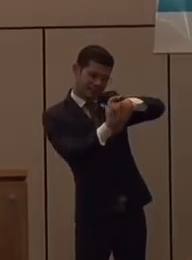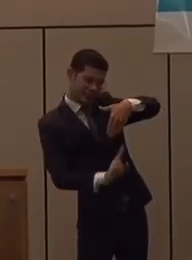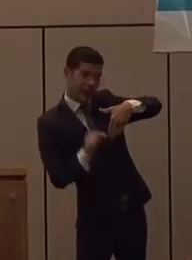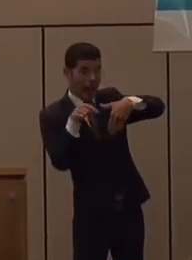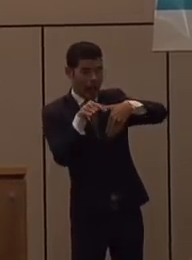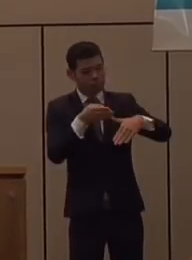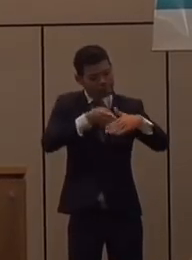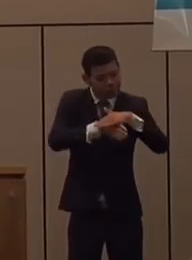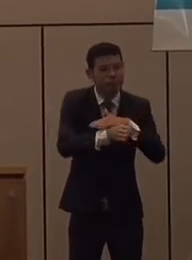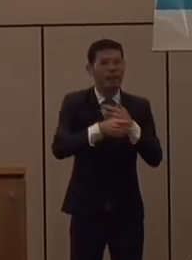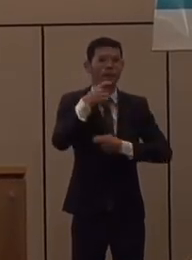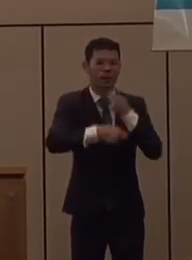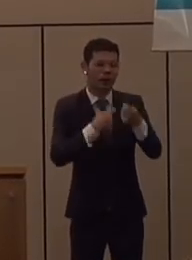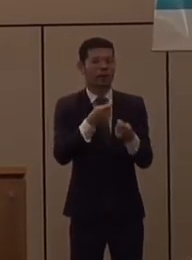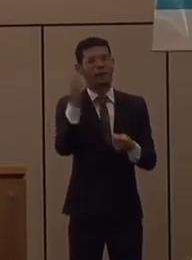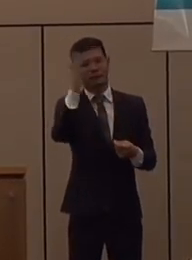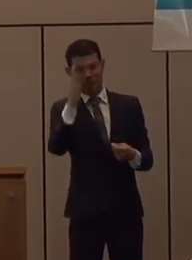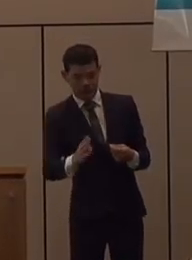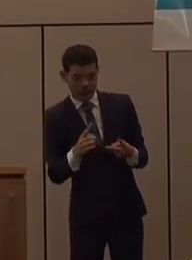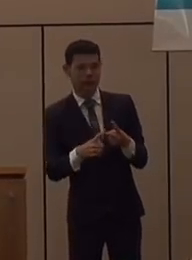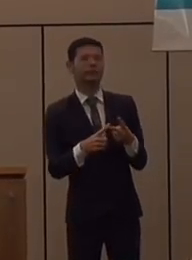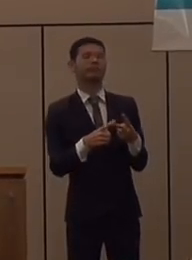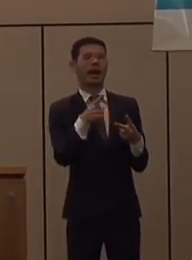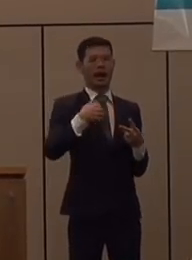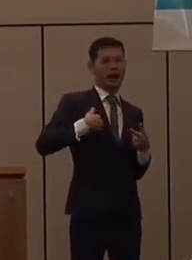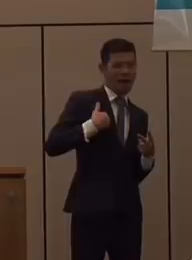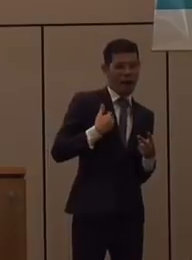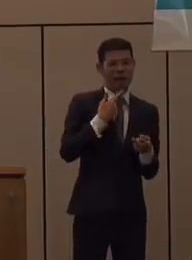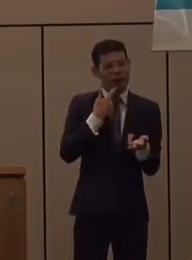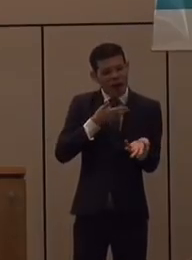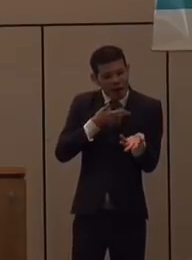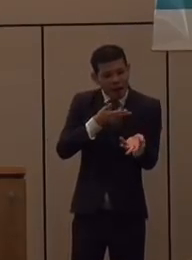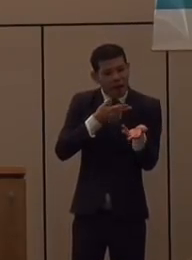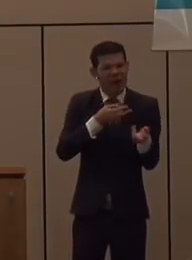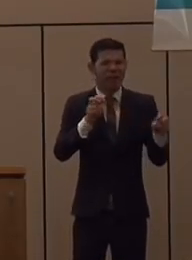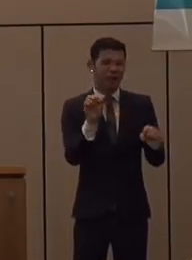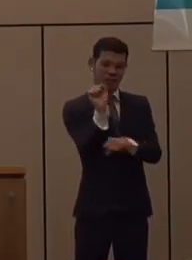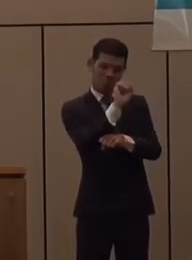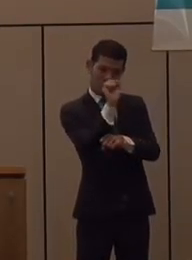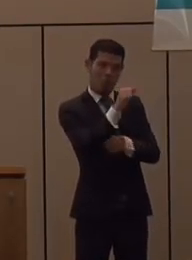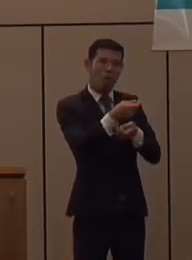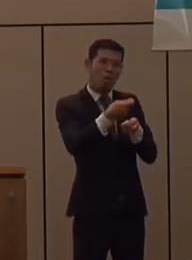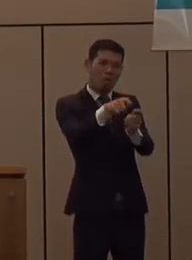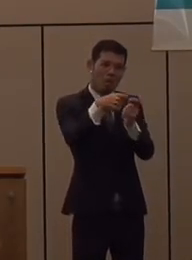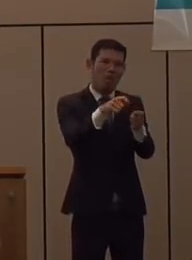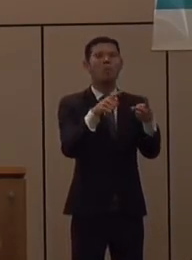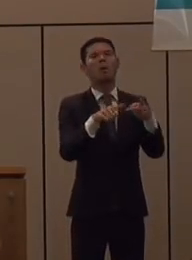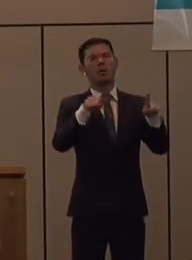no solamente en vehículos con unos importantes cupos pero también en materia textiles y confecciones